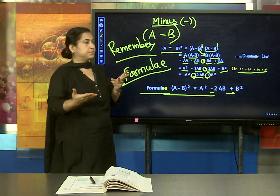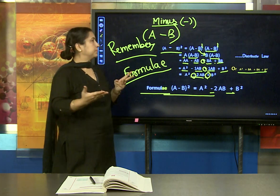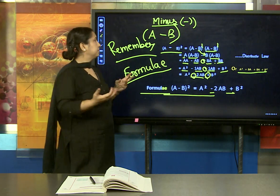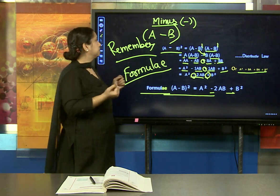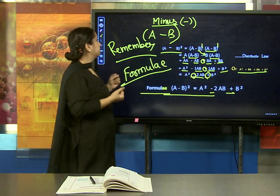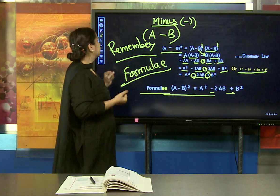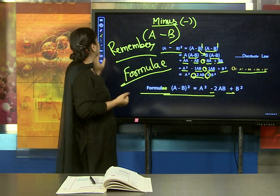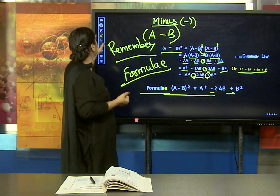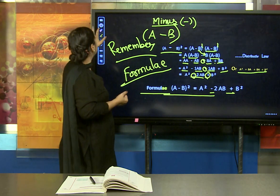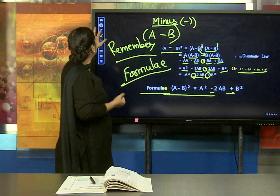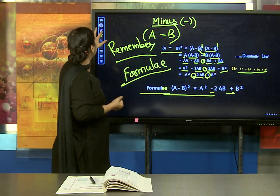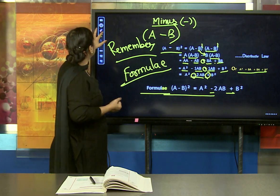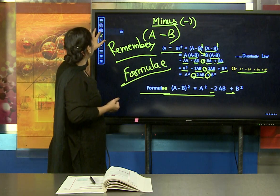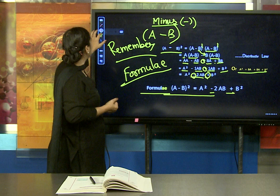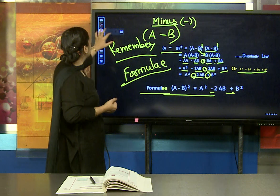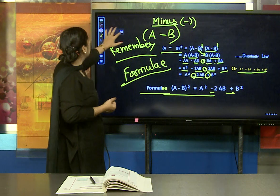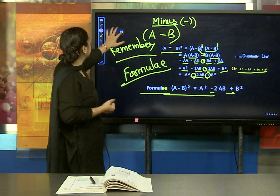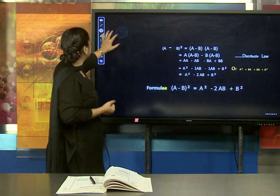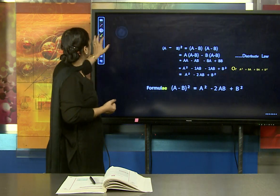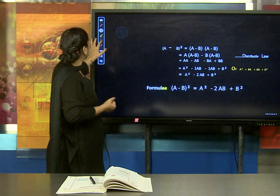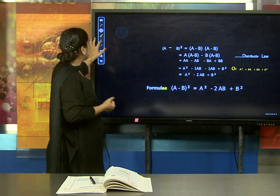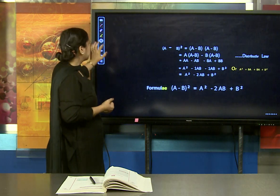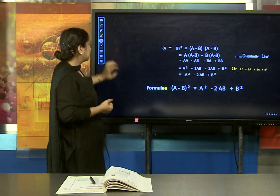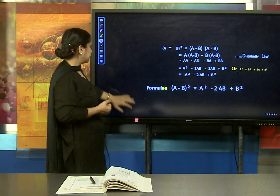दोनों के अनुसार फार्मूला बदल जाता है।